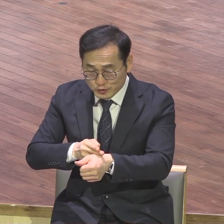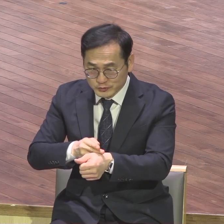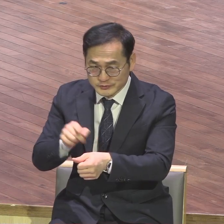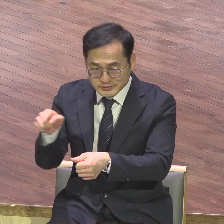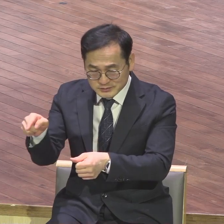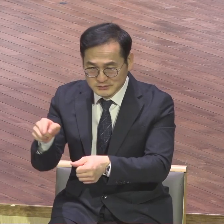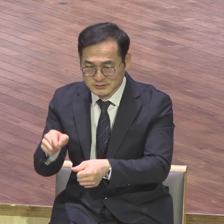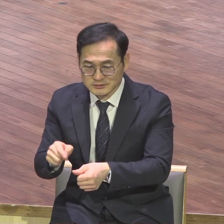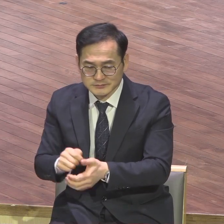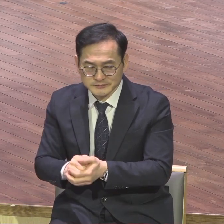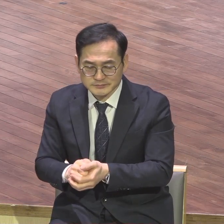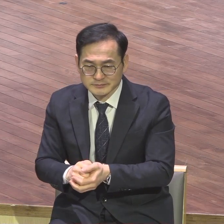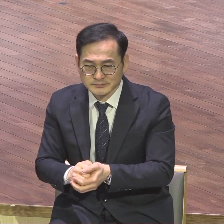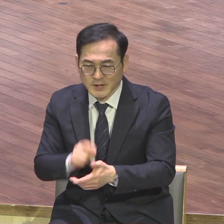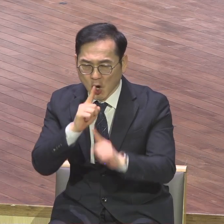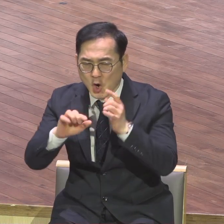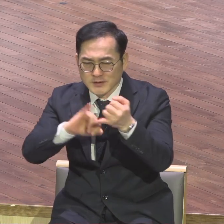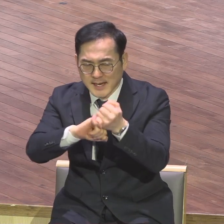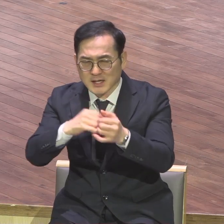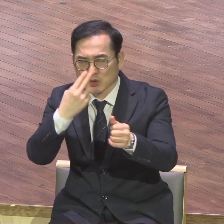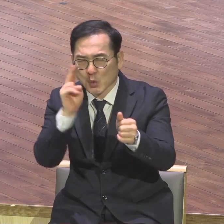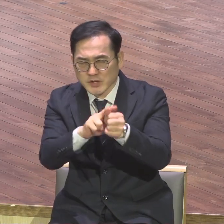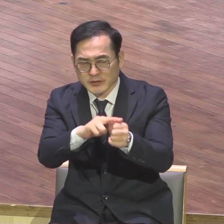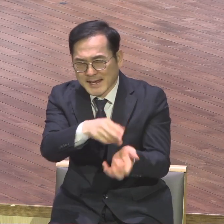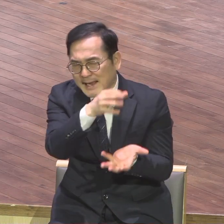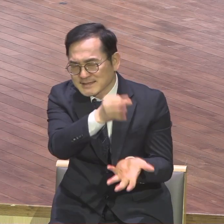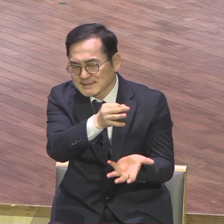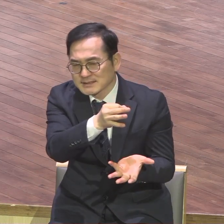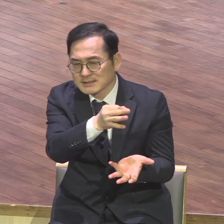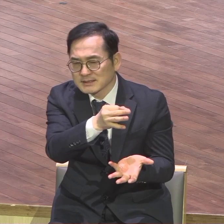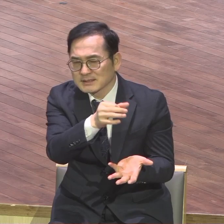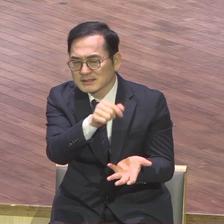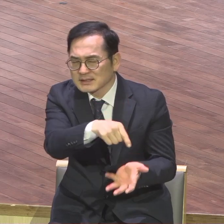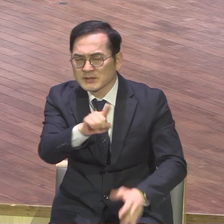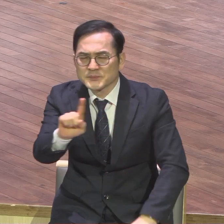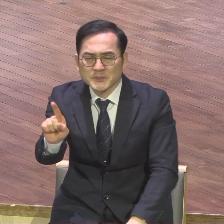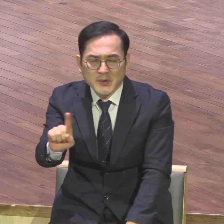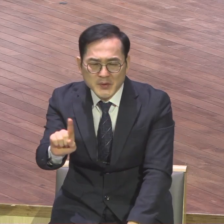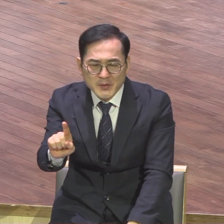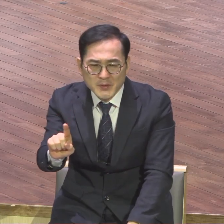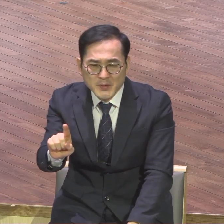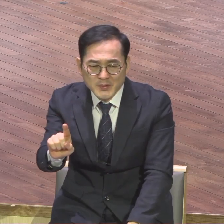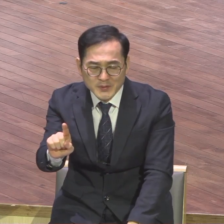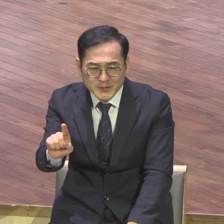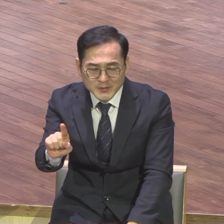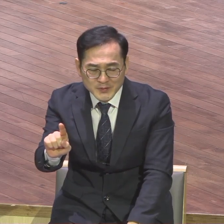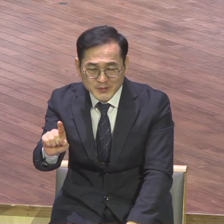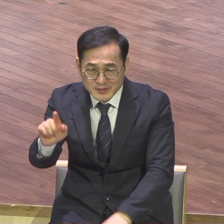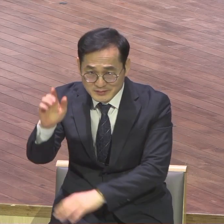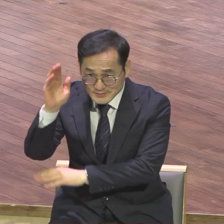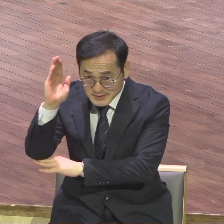언약적 도전했던 절대 가치, 나의 절대 가치가 뭐냐? 바울은